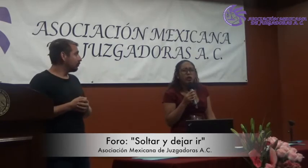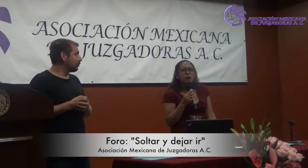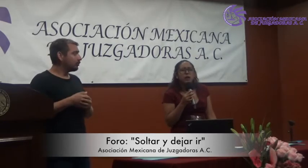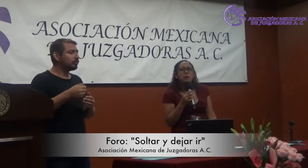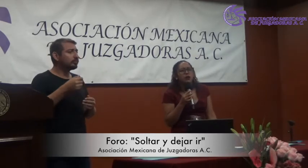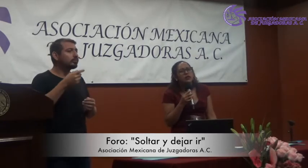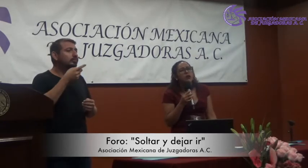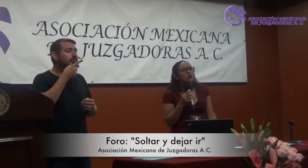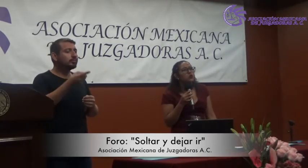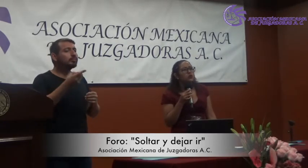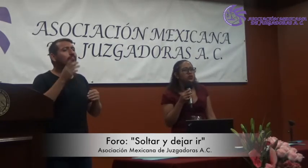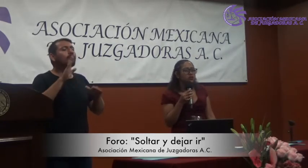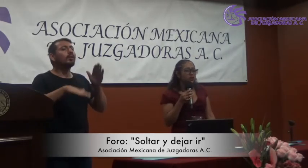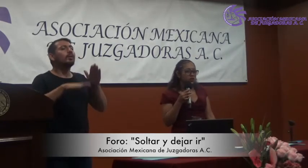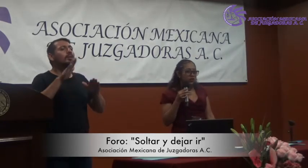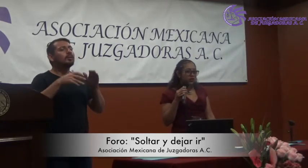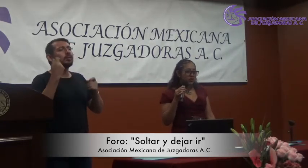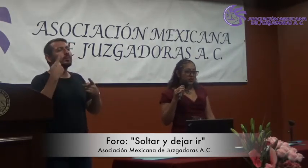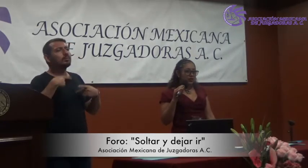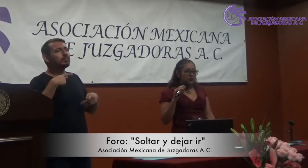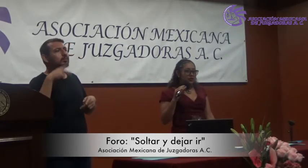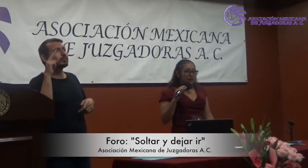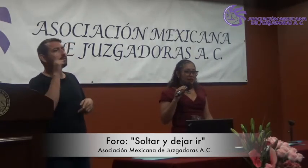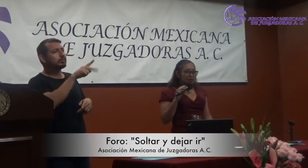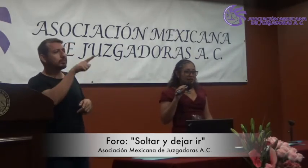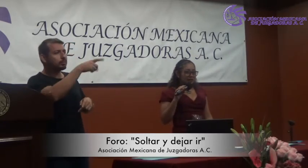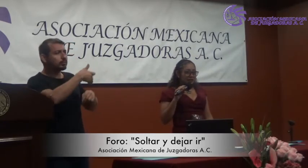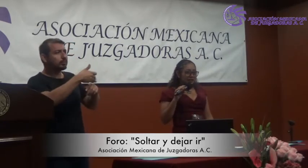mucho, porque me importa mucho.